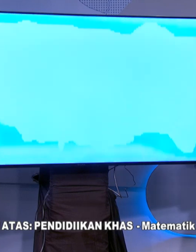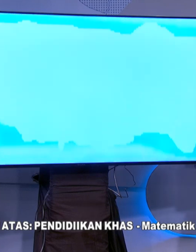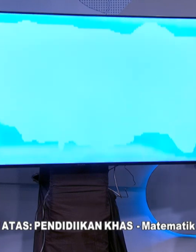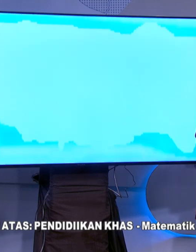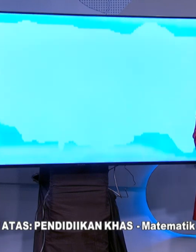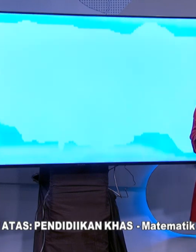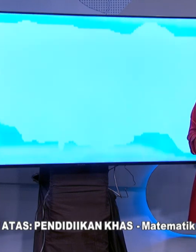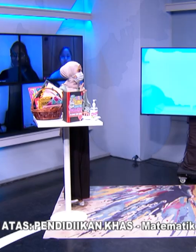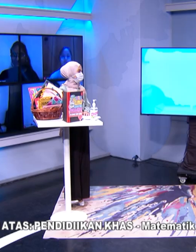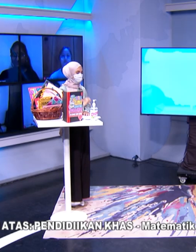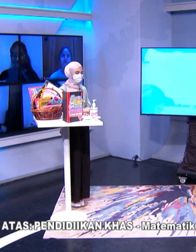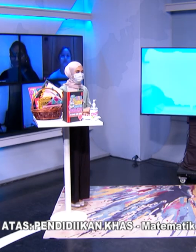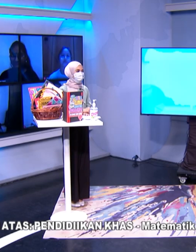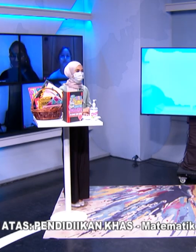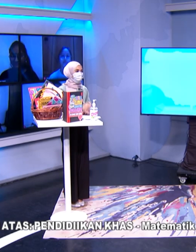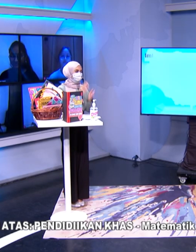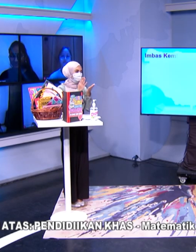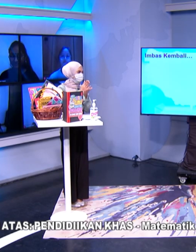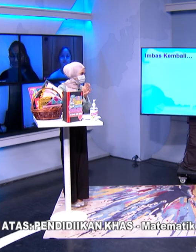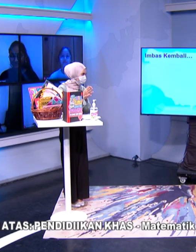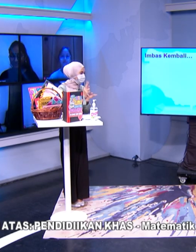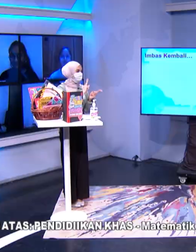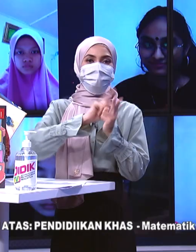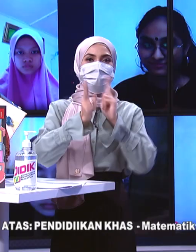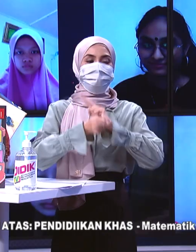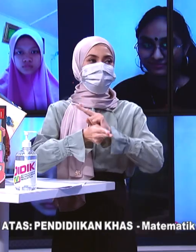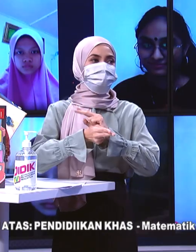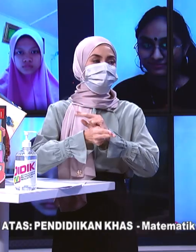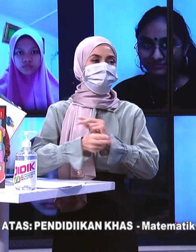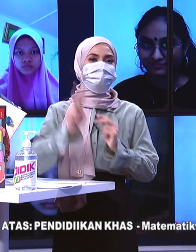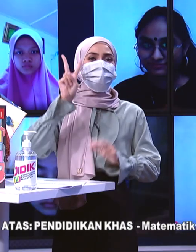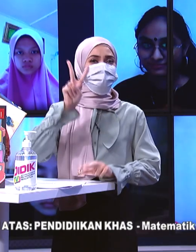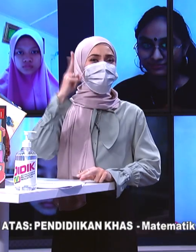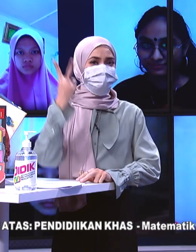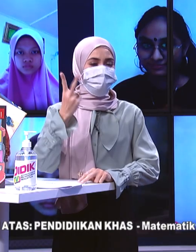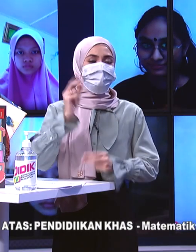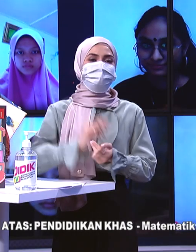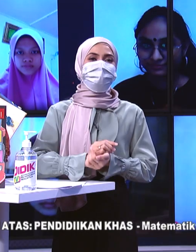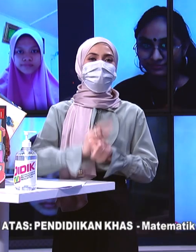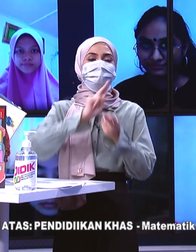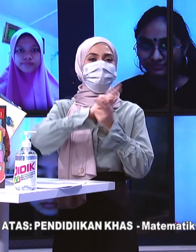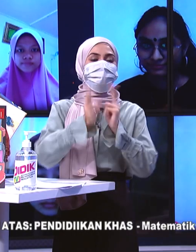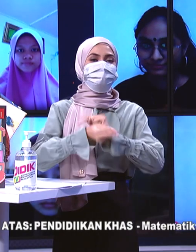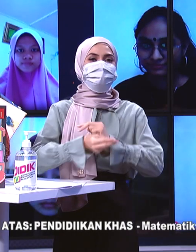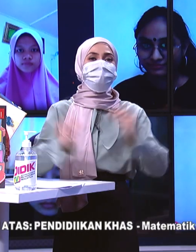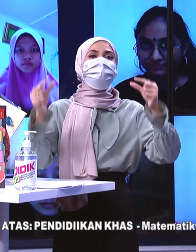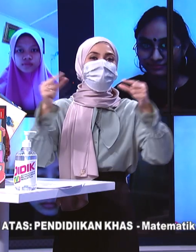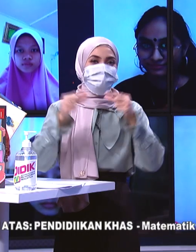lihat apa tiga jenis Subhana itu ubah secara langsung ubahan secara songsa dan ubahan secara